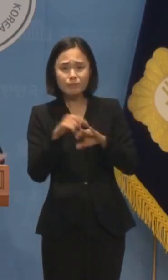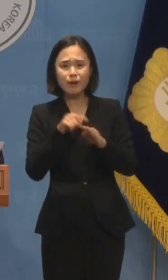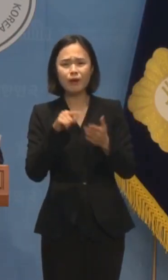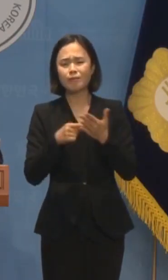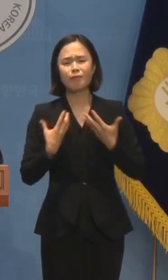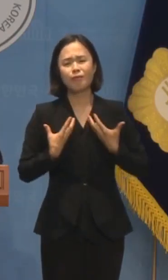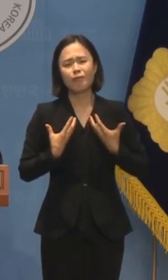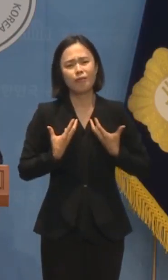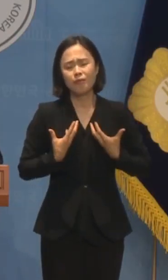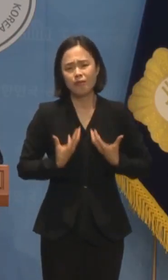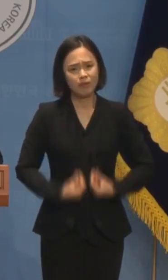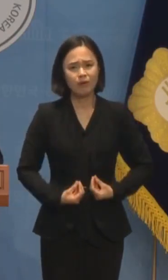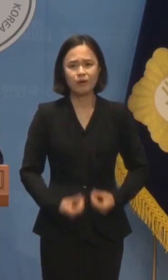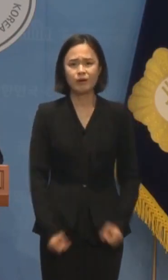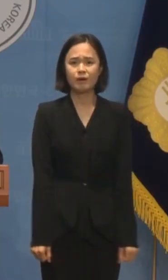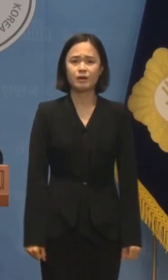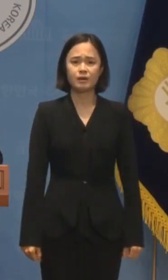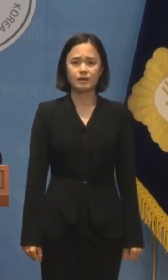뿐입니다.